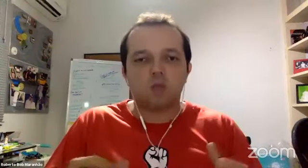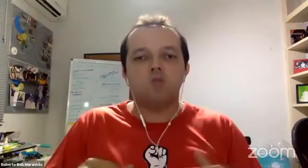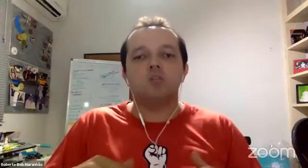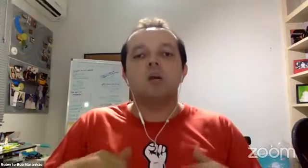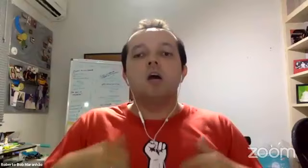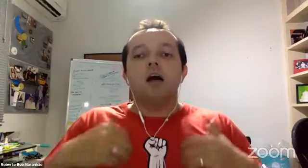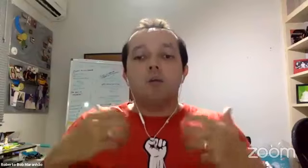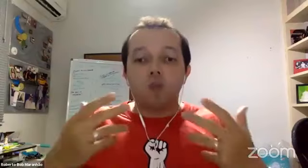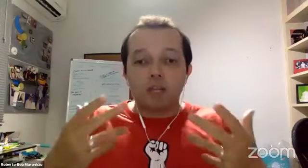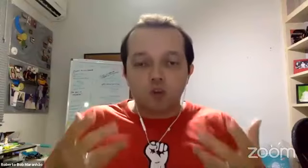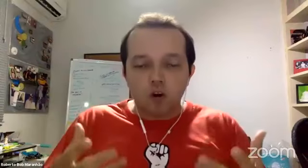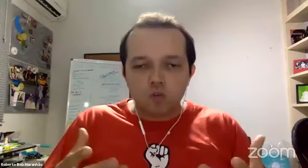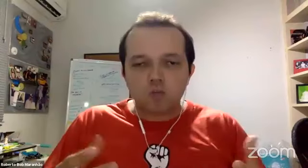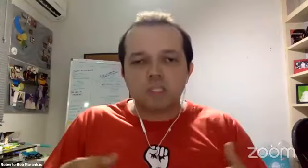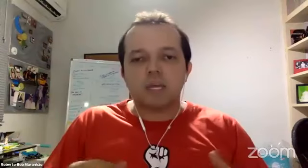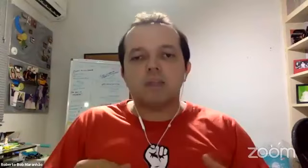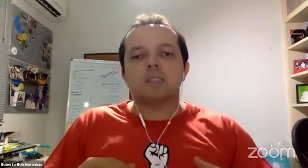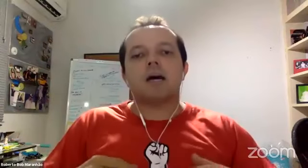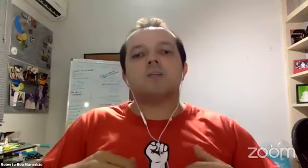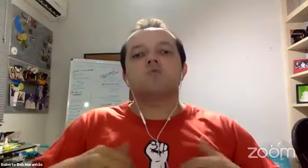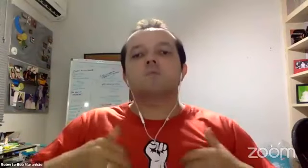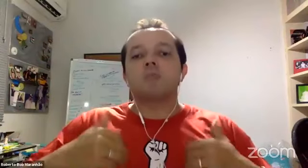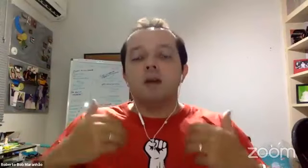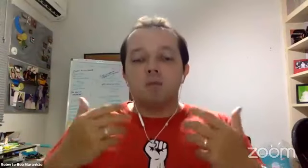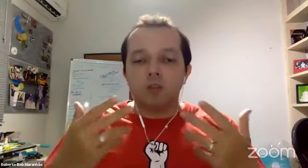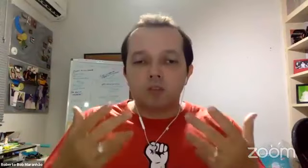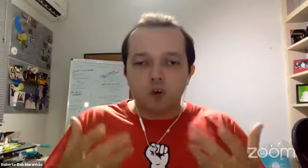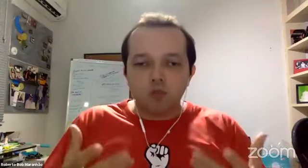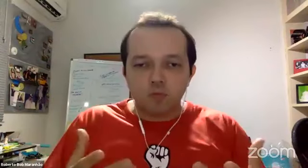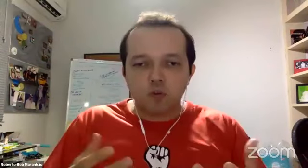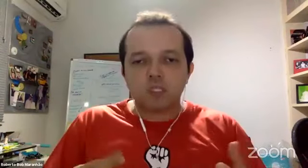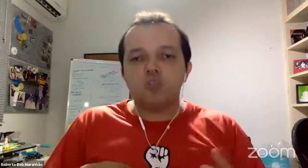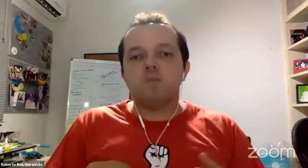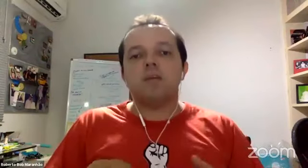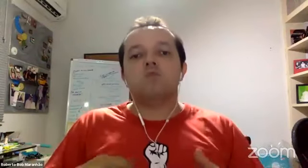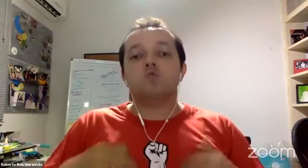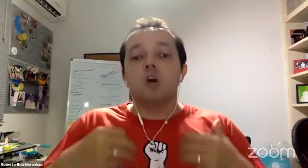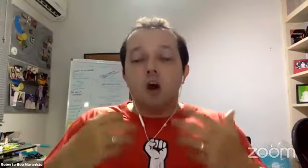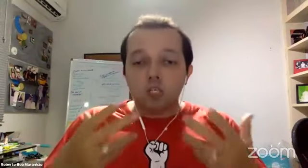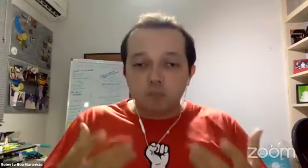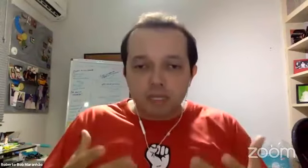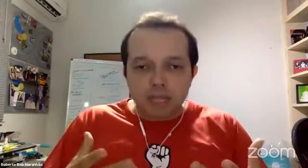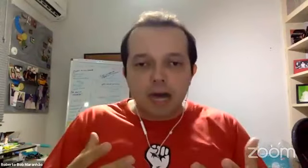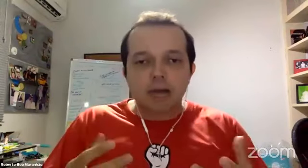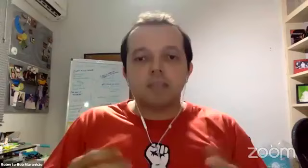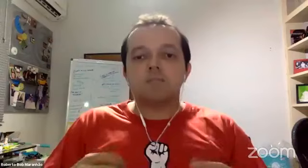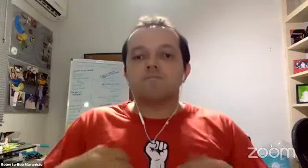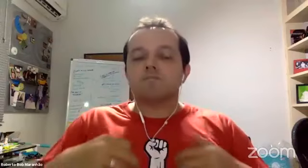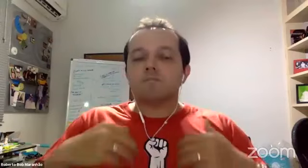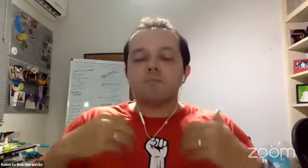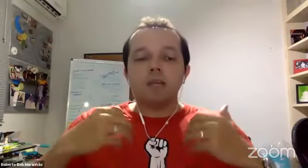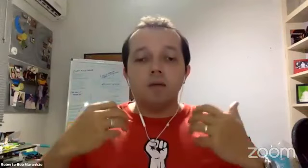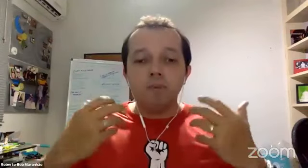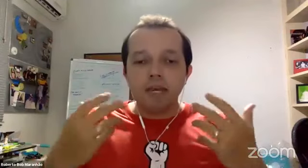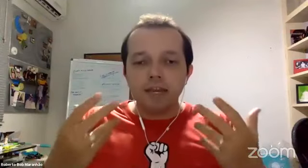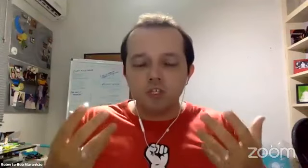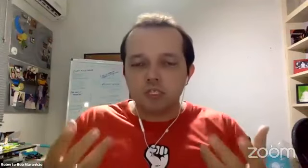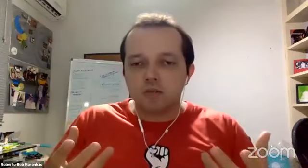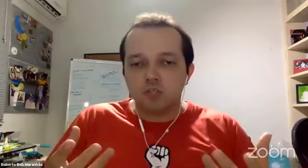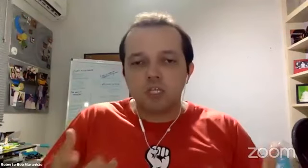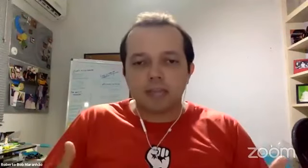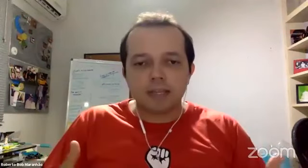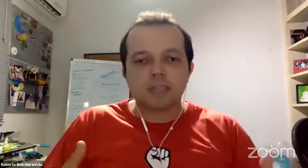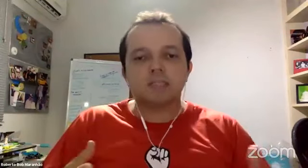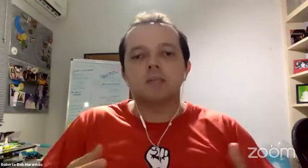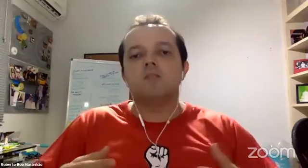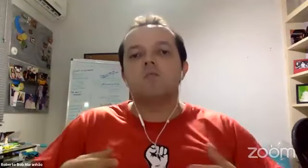postos de saúde, ambulatórios especializados, ambulatórios de procedimentos, hospitais, ambientes